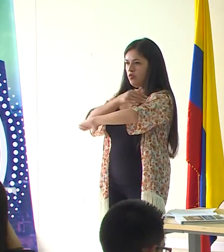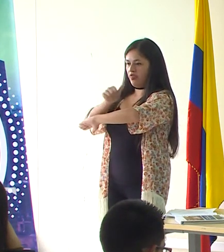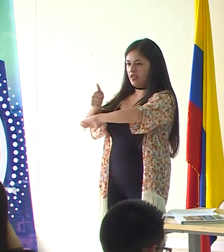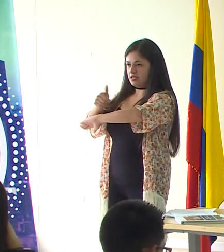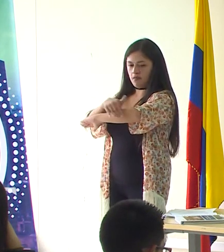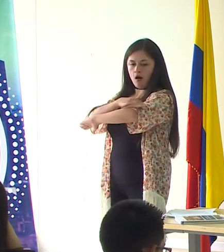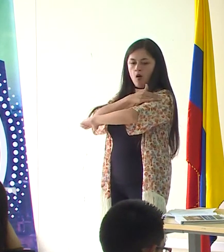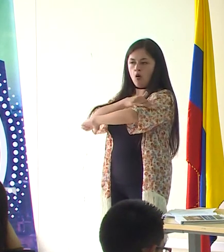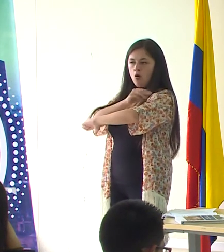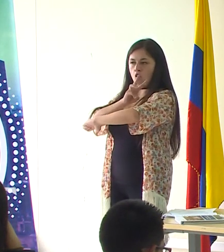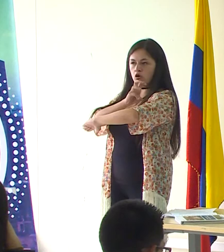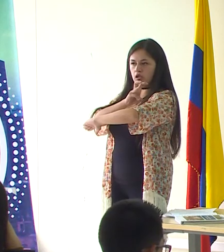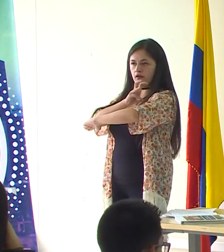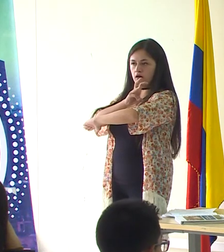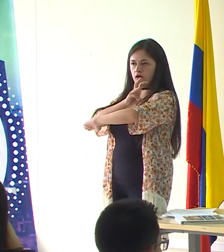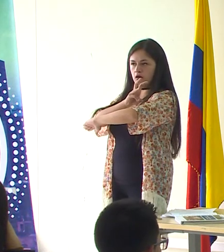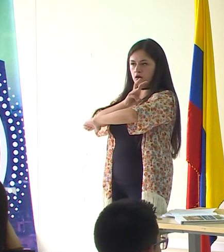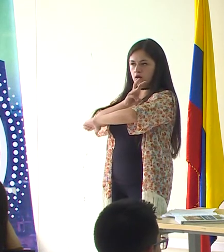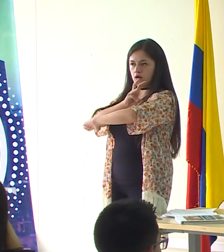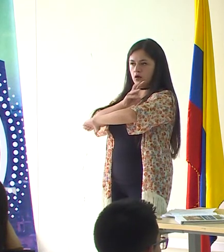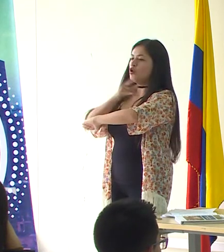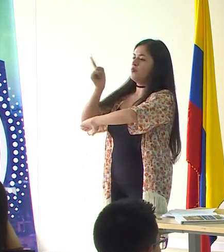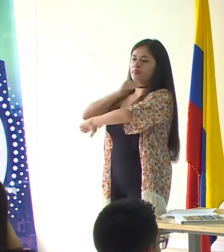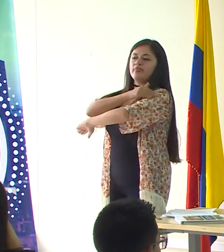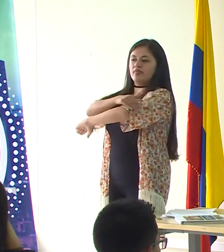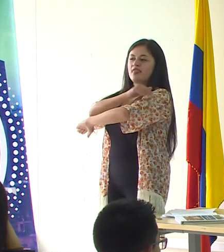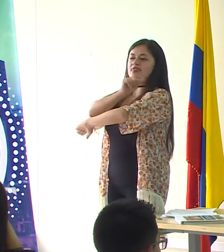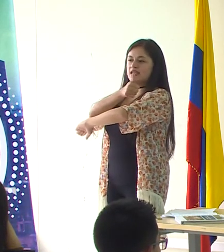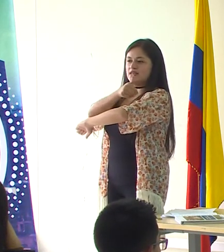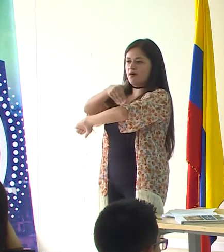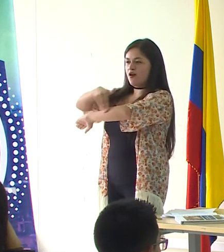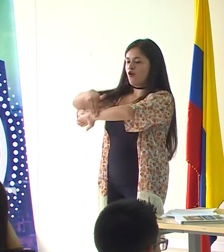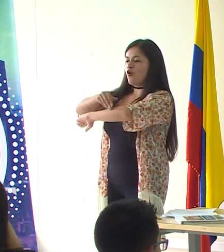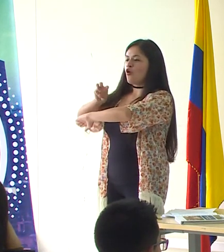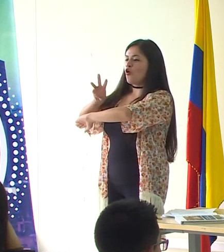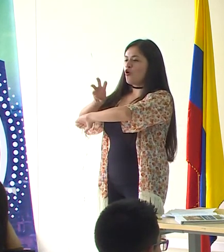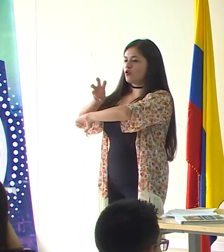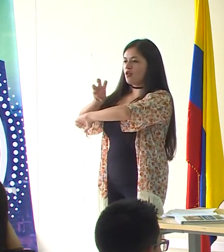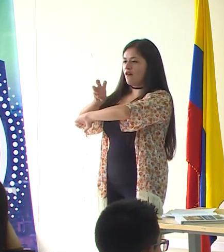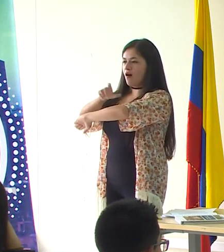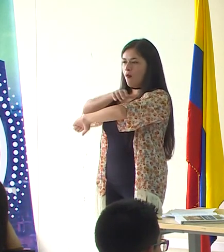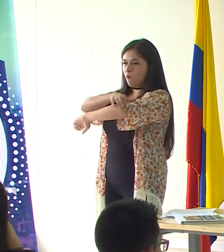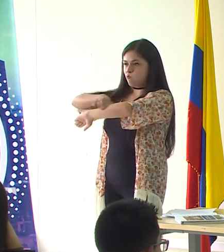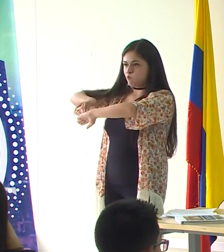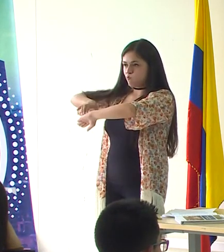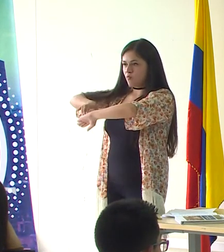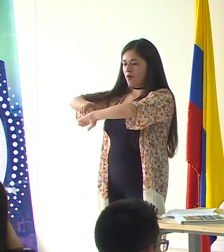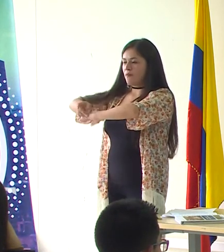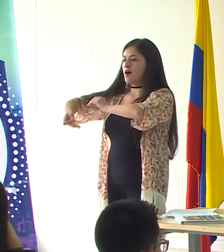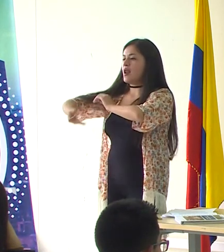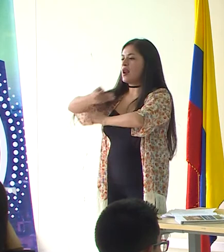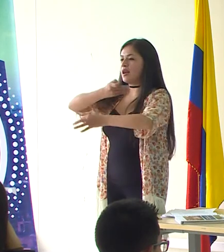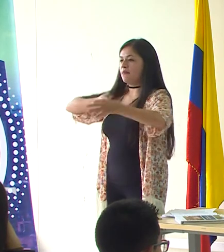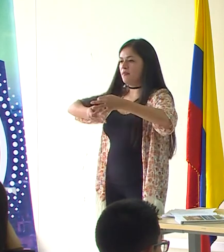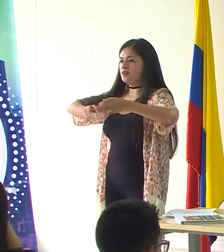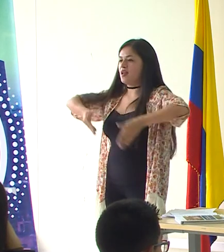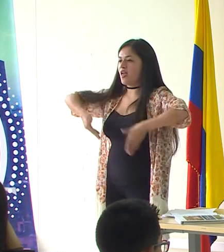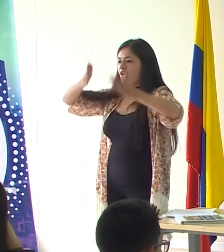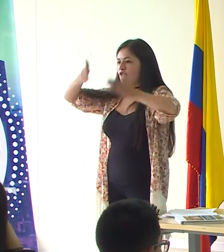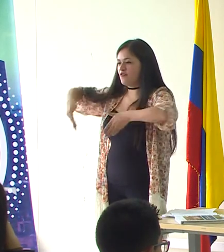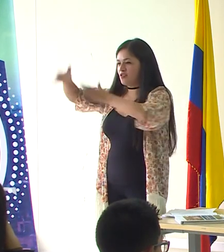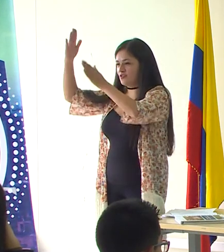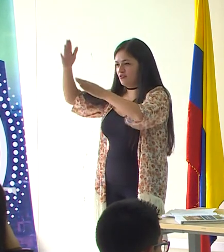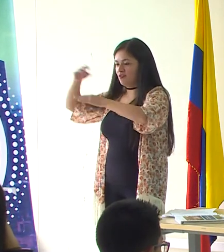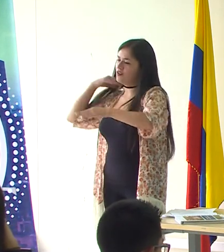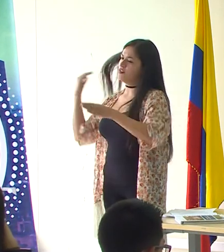todo esto va a desaparecer en buena medida para ser reemplazado por edificios en altura para